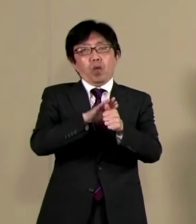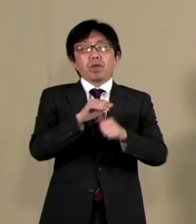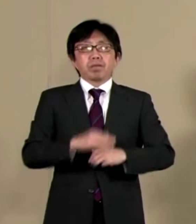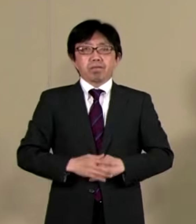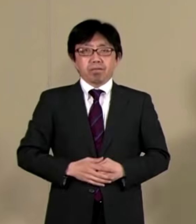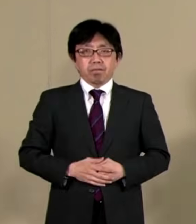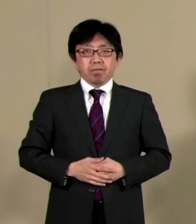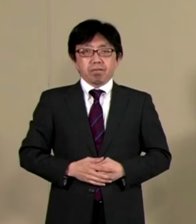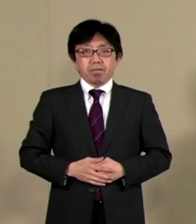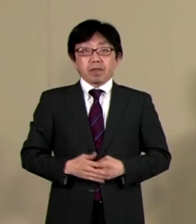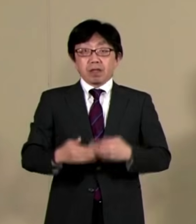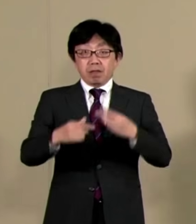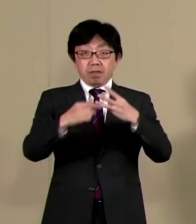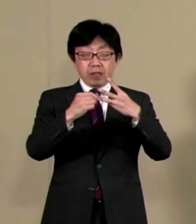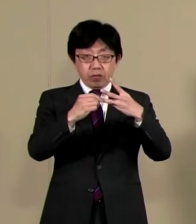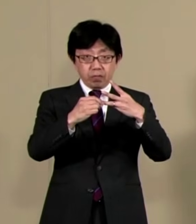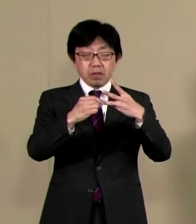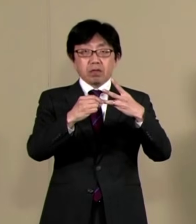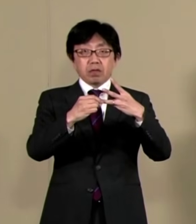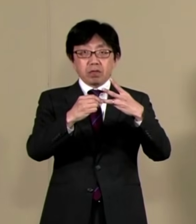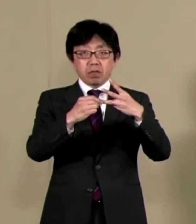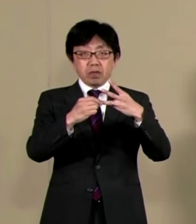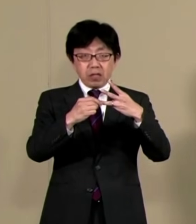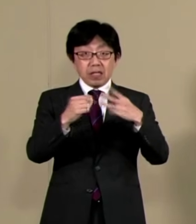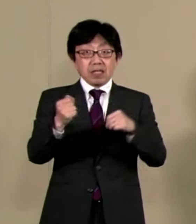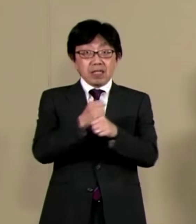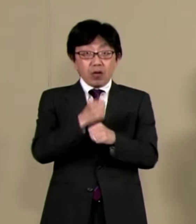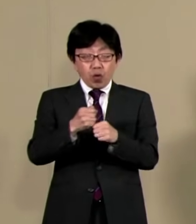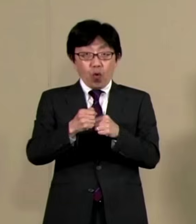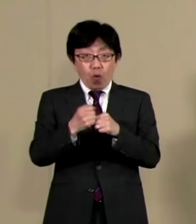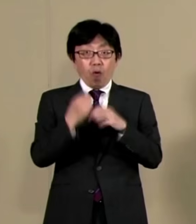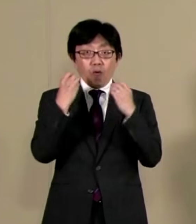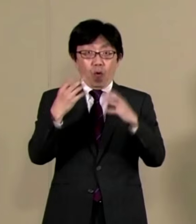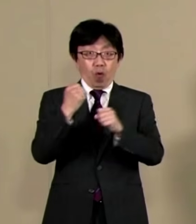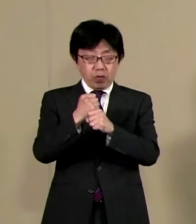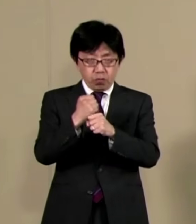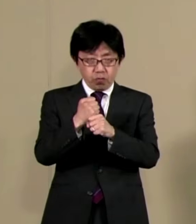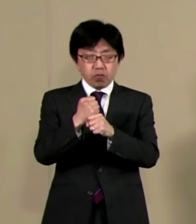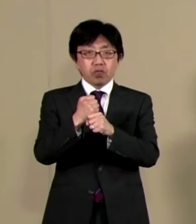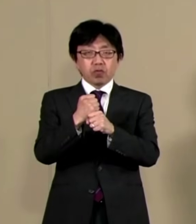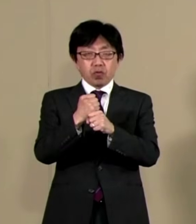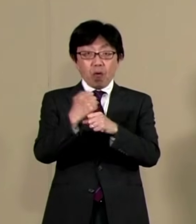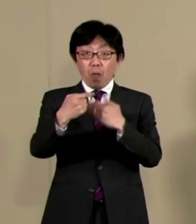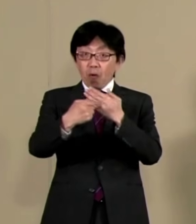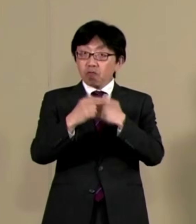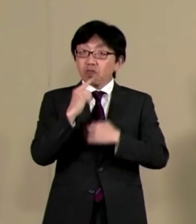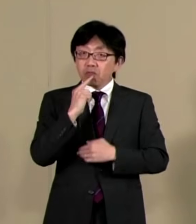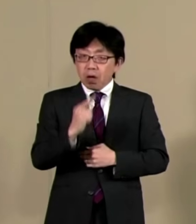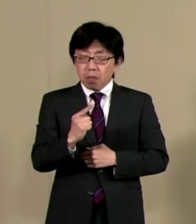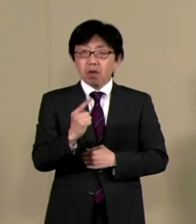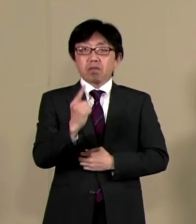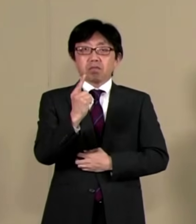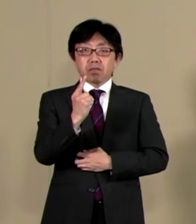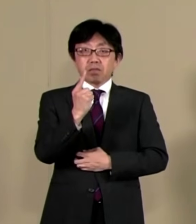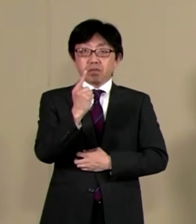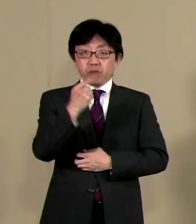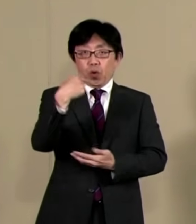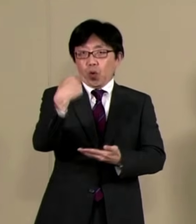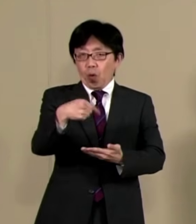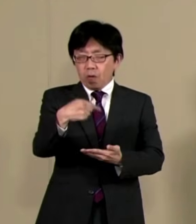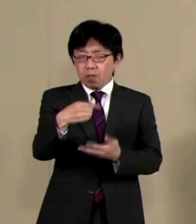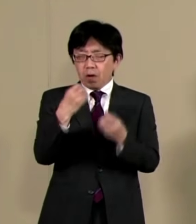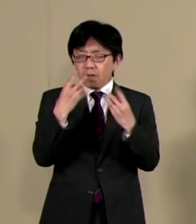ます最後は3つ目の軸産業喪失ですポイントの1つ目は教育の進化